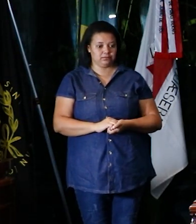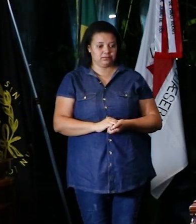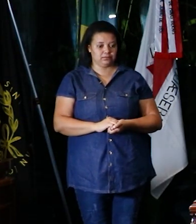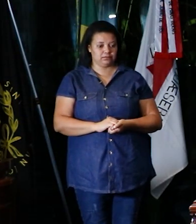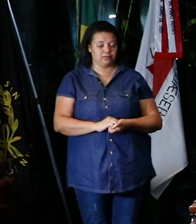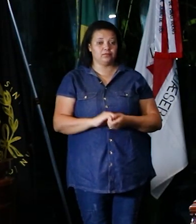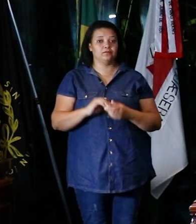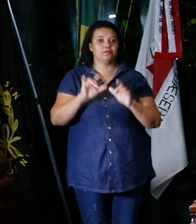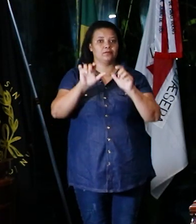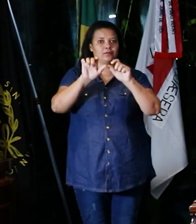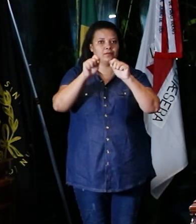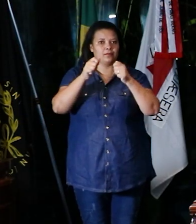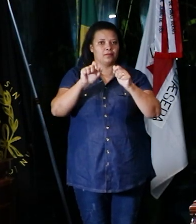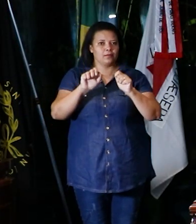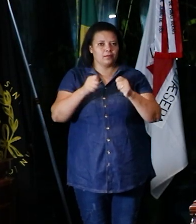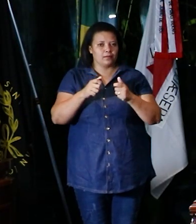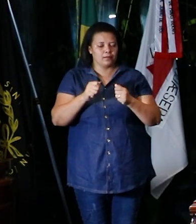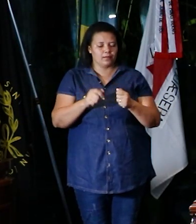Artes plásticas,